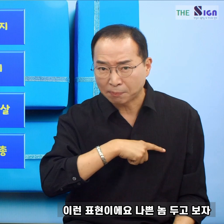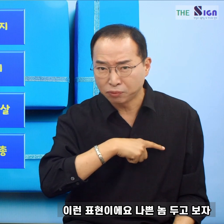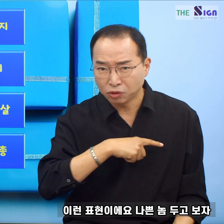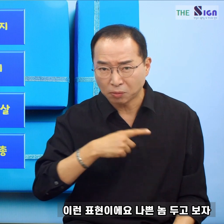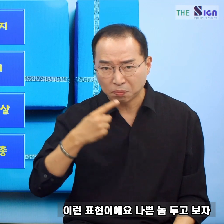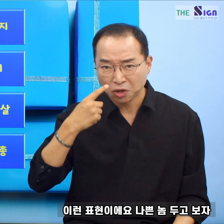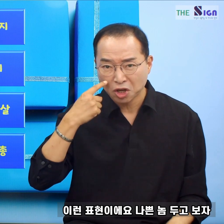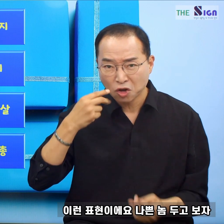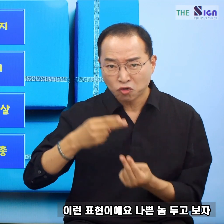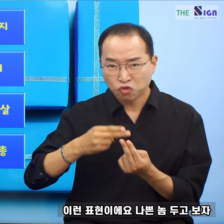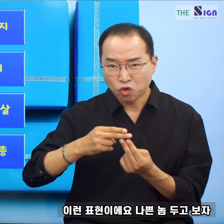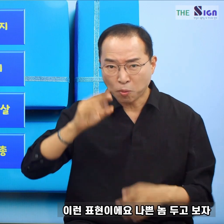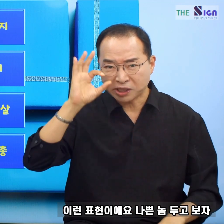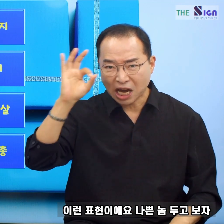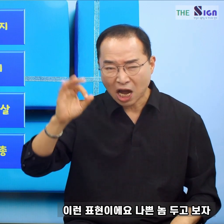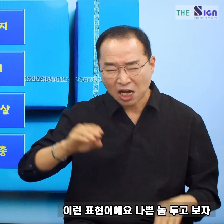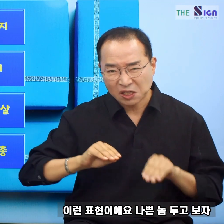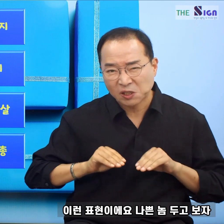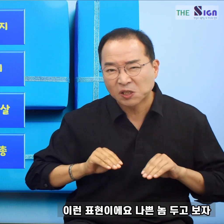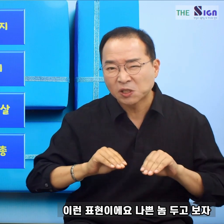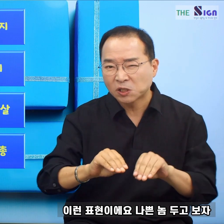나쁜 놈 두고 보자.